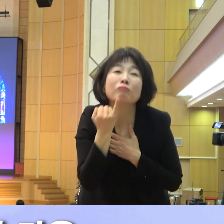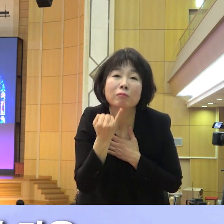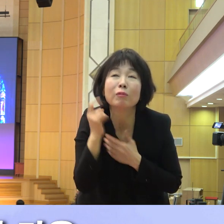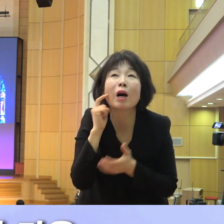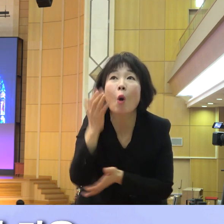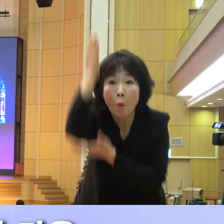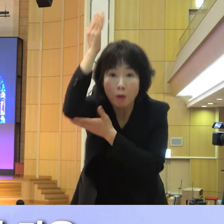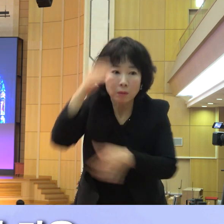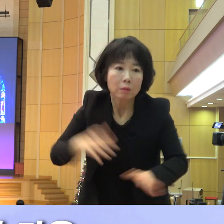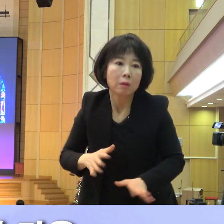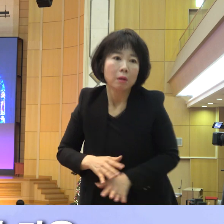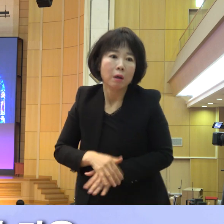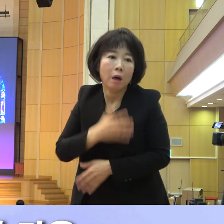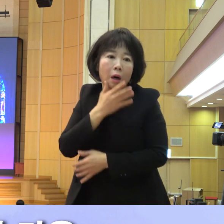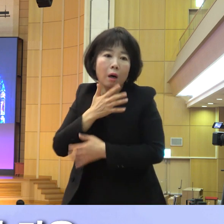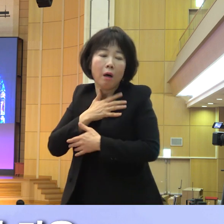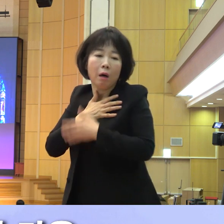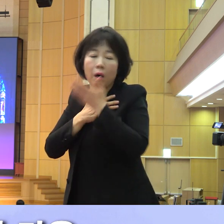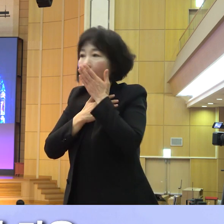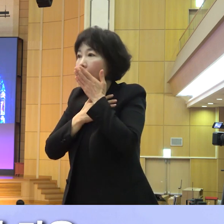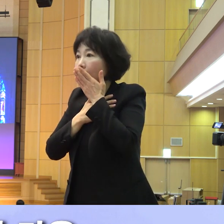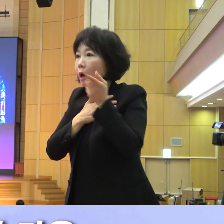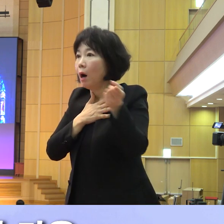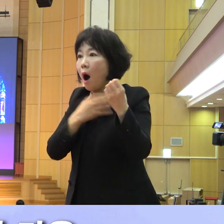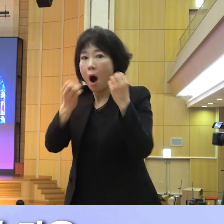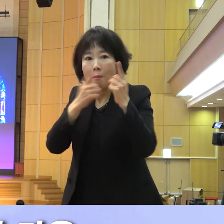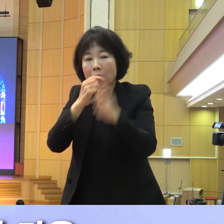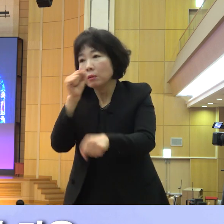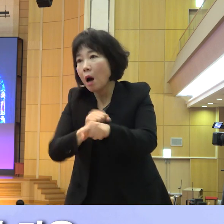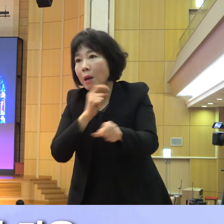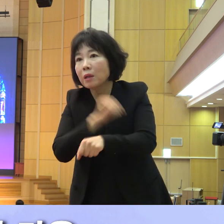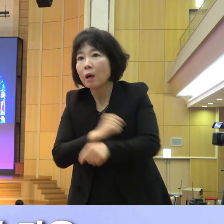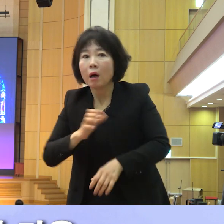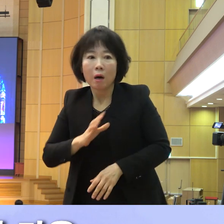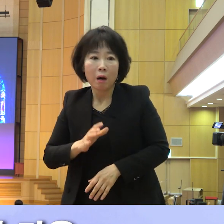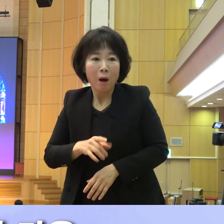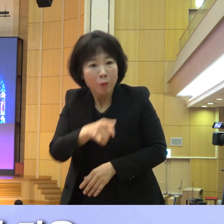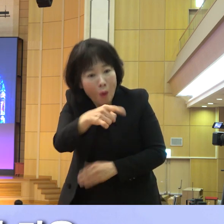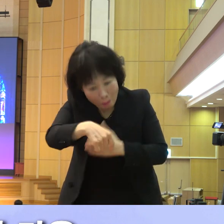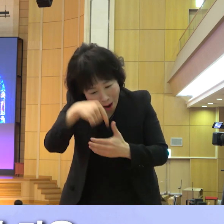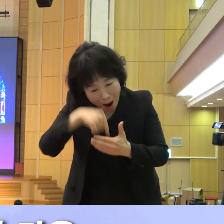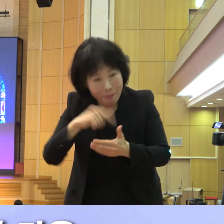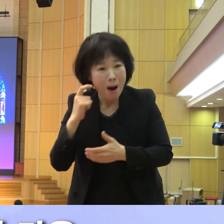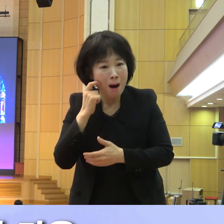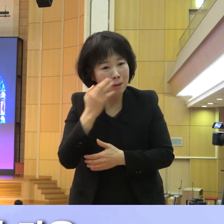어떻게 보면 저는 아브라함보다 이삭이 더 그 마음이 아름다운 것 같아요.